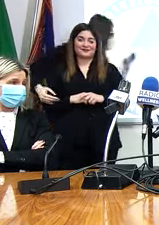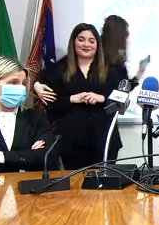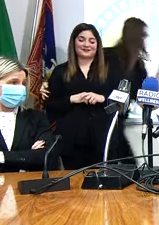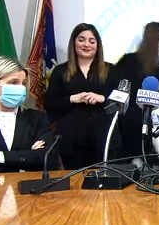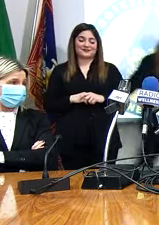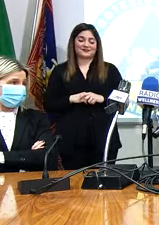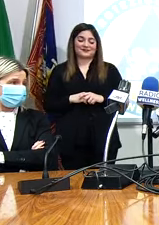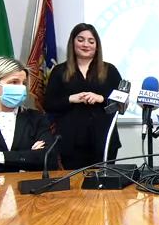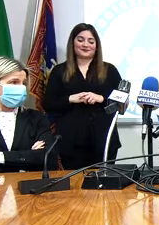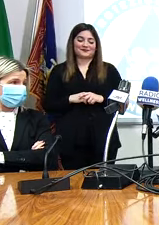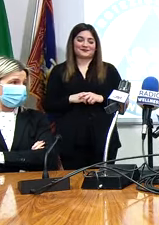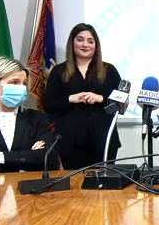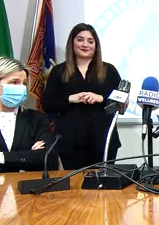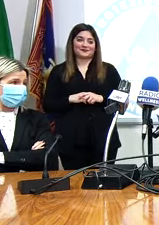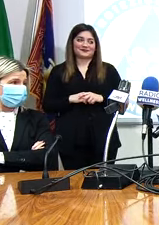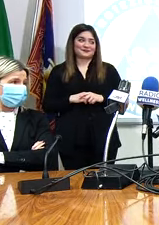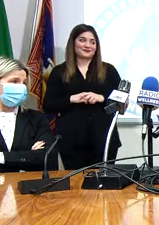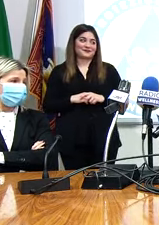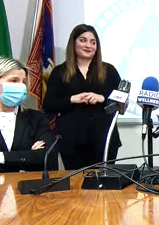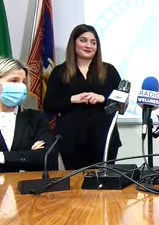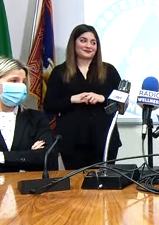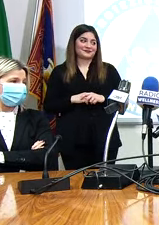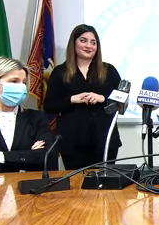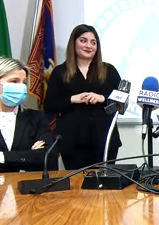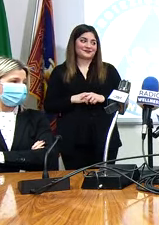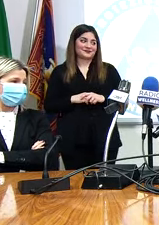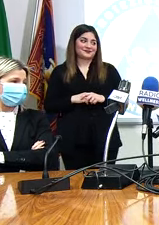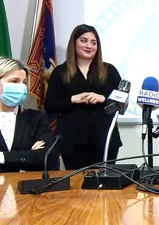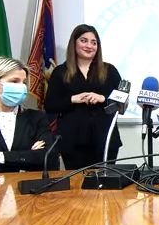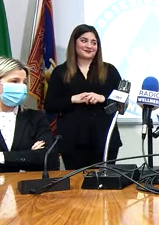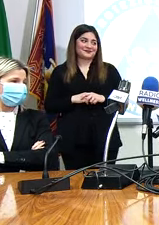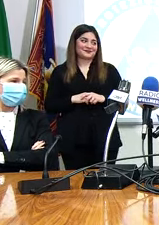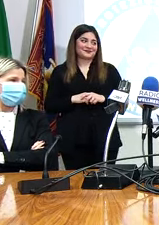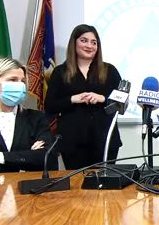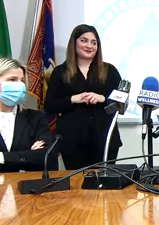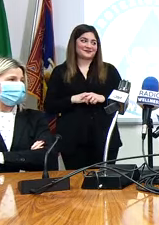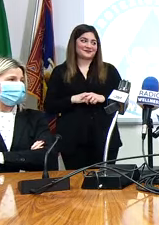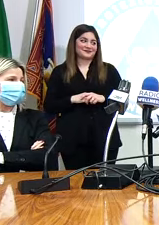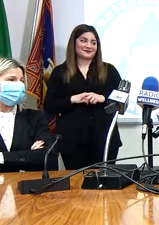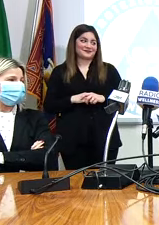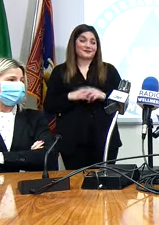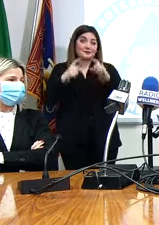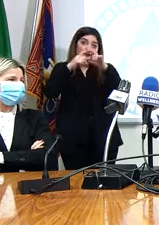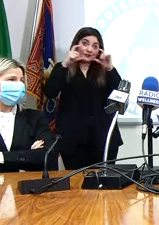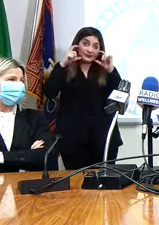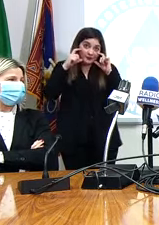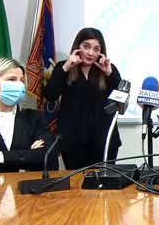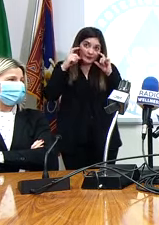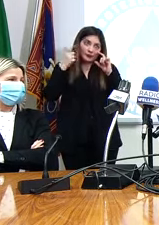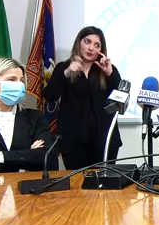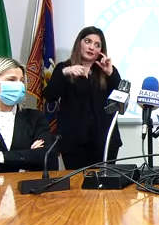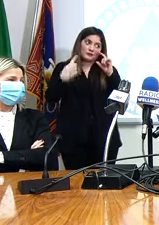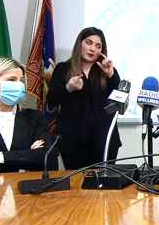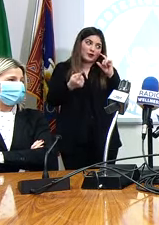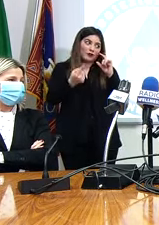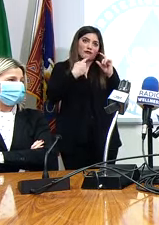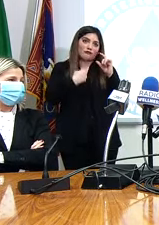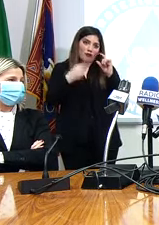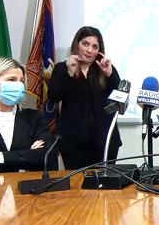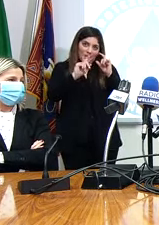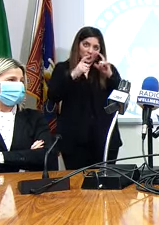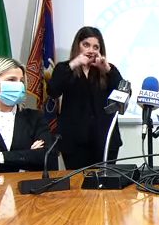Ah, adesso, sì, scusate, non mi ricordo. Ferma, me la metto. Non si dica che Zaia va in giro senza mascherina. Facciamo